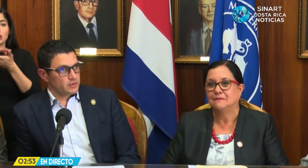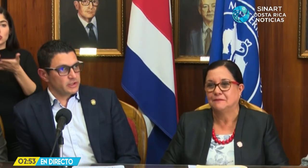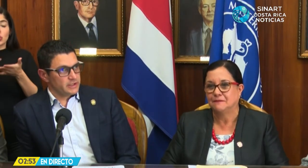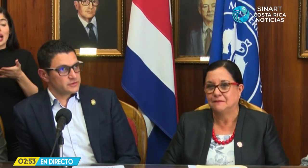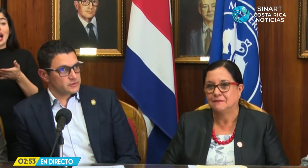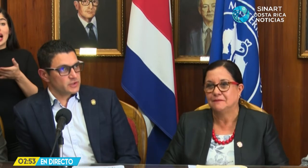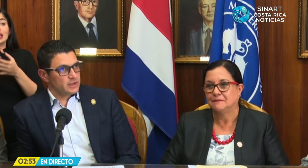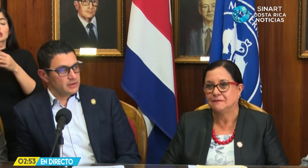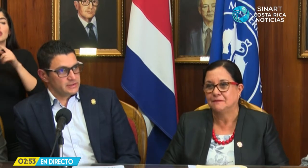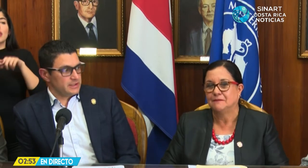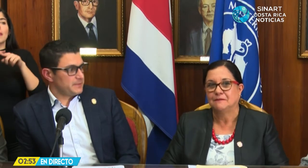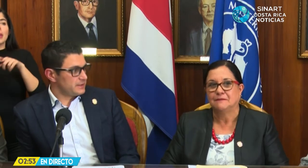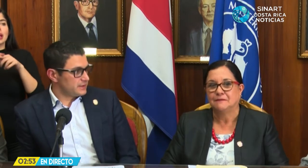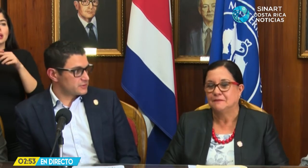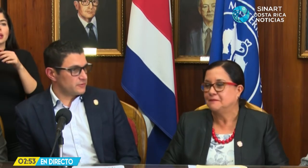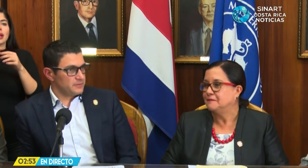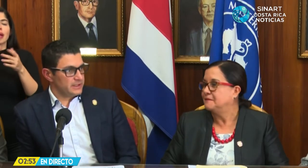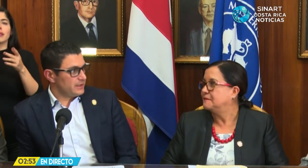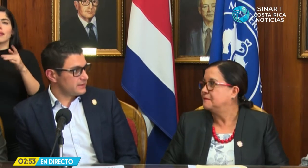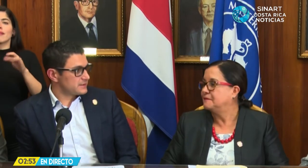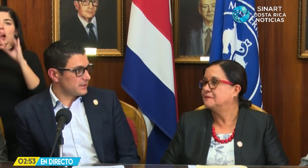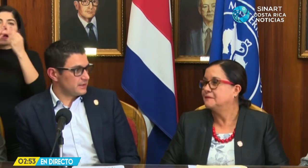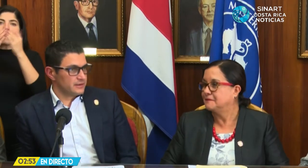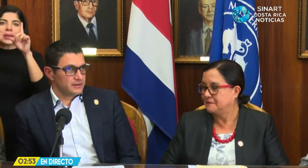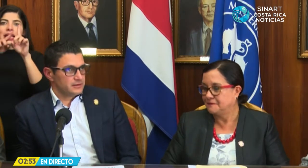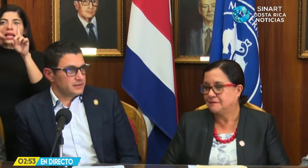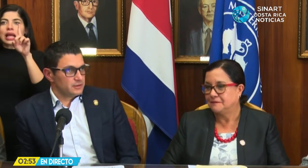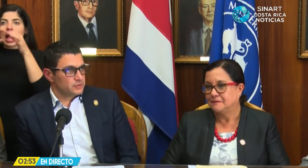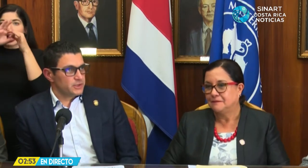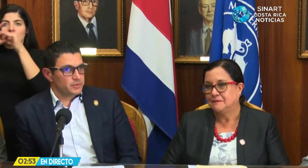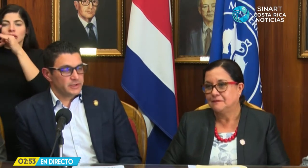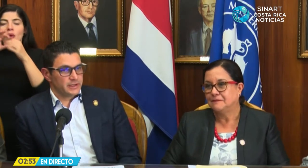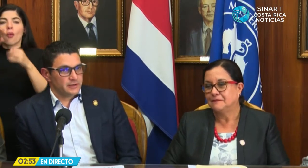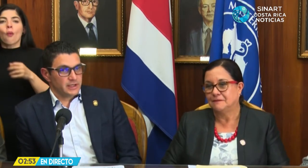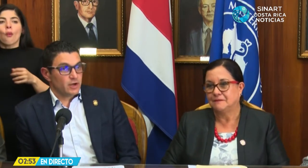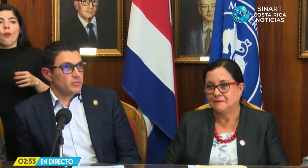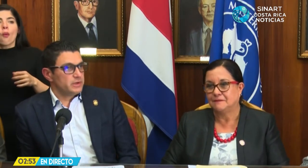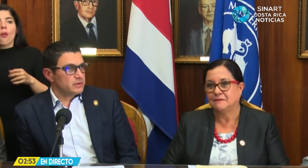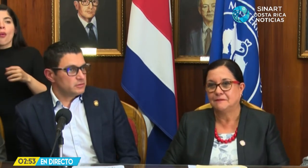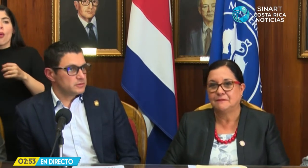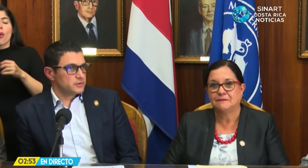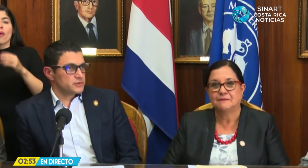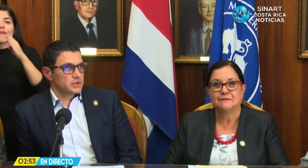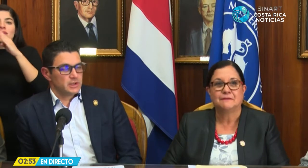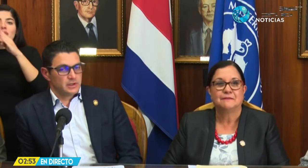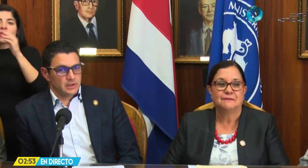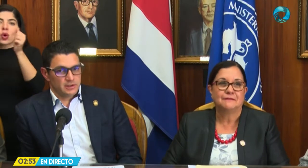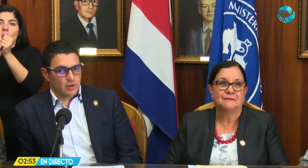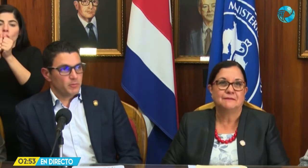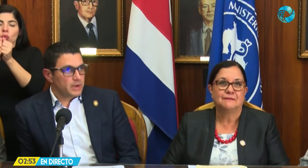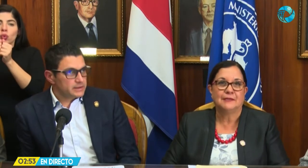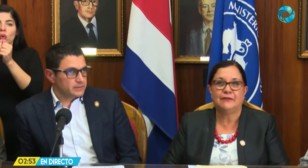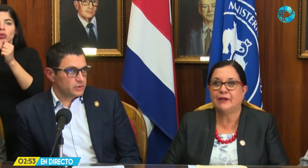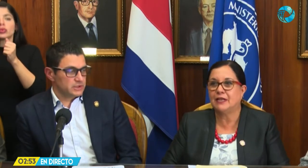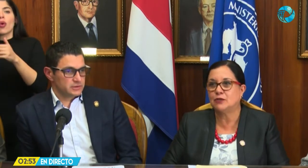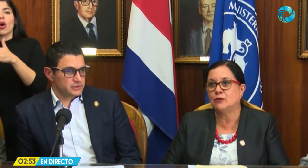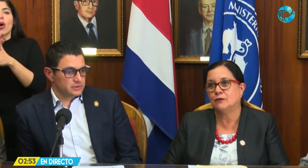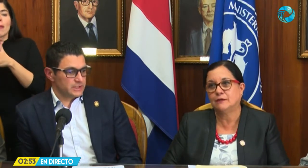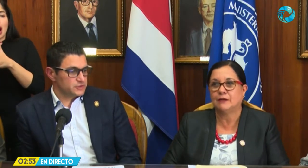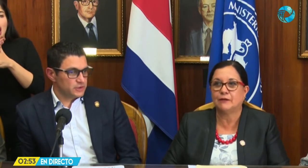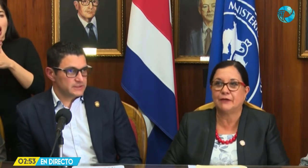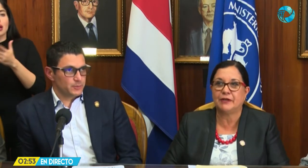corresponde con nexos, sea de parentesco familiar, sea de algún tipo de que conviven juntos, que comparten por